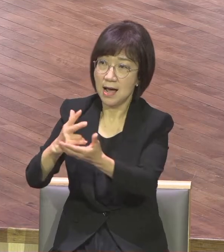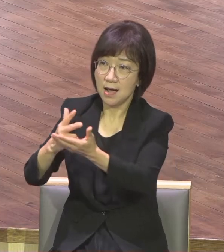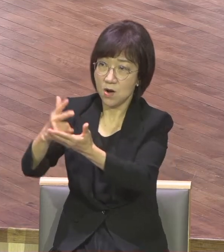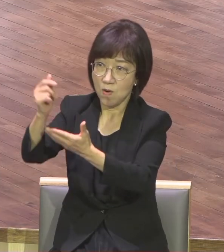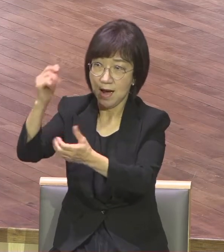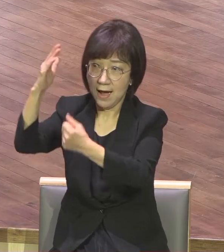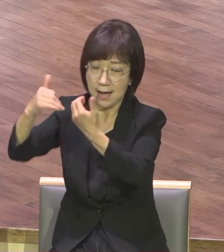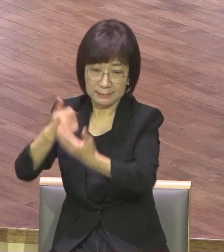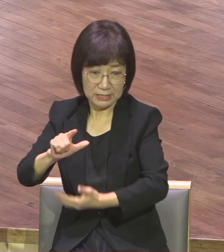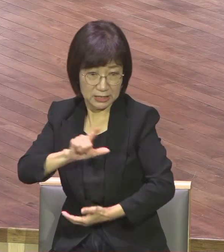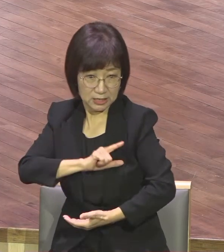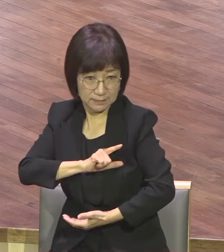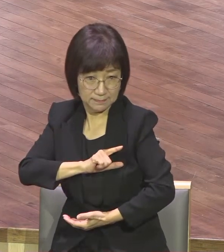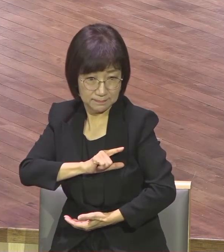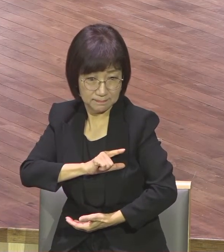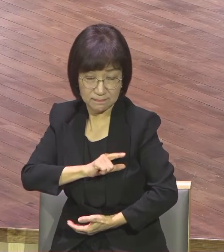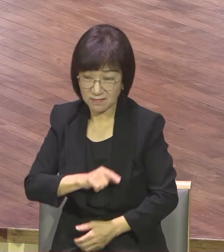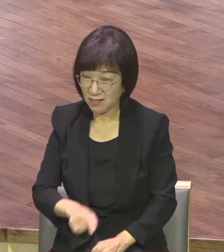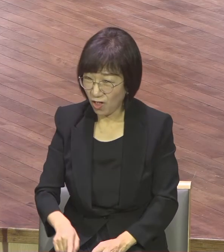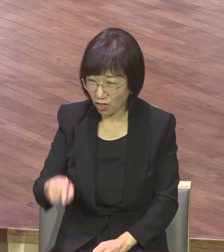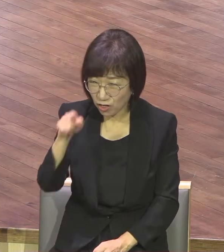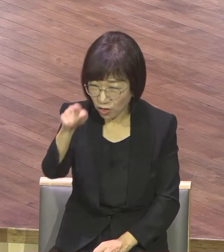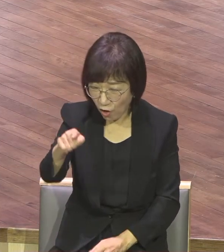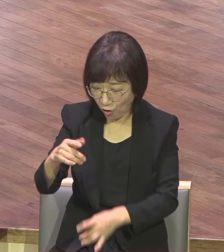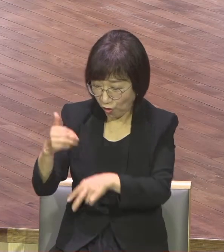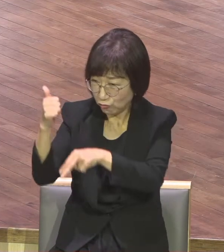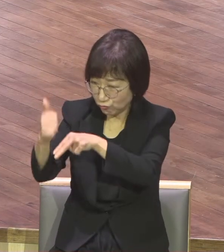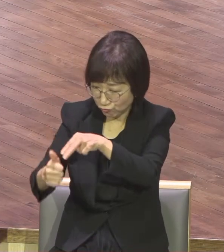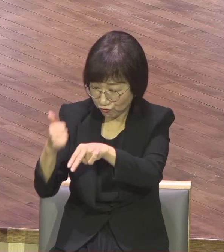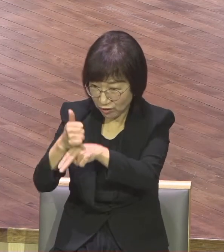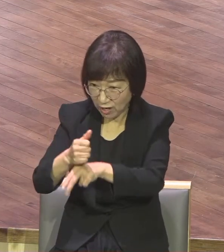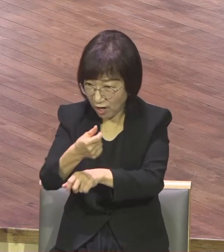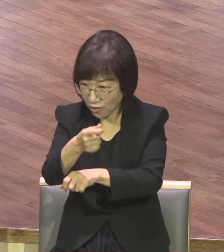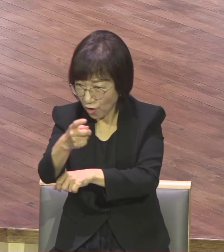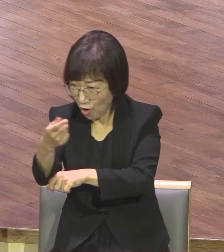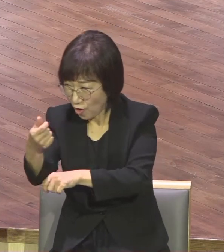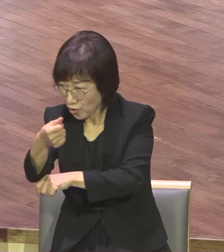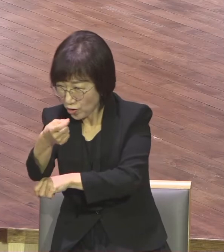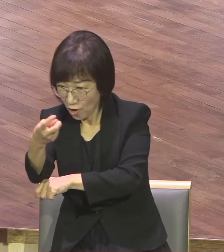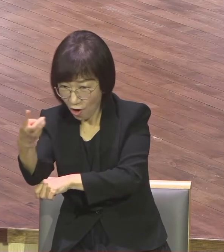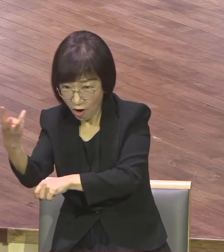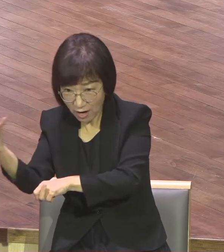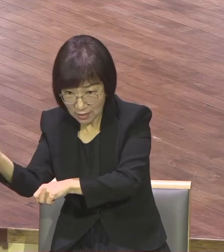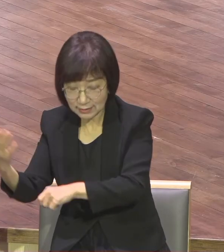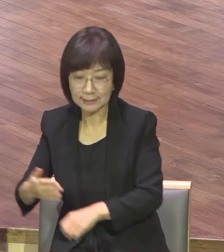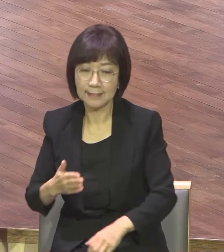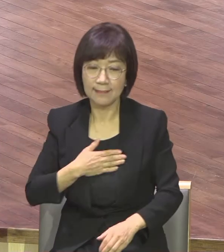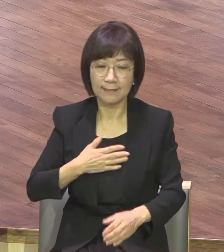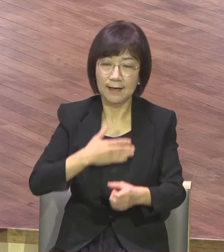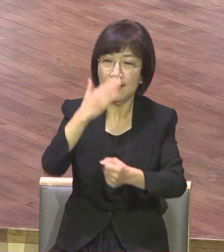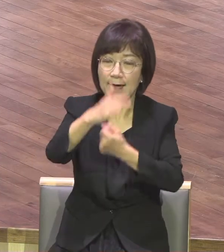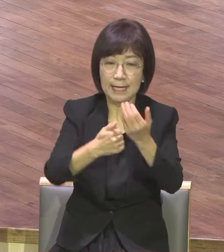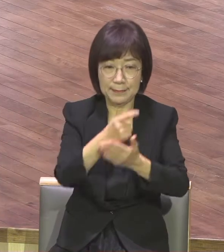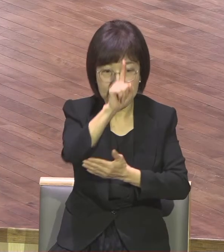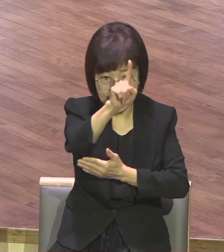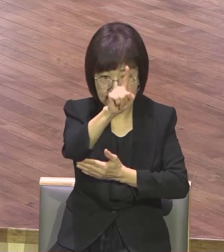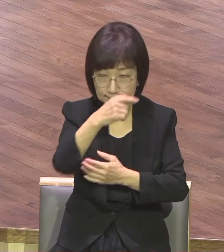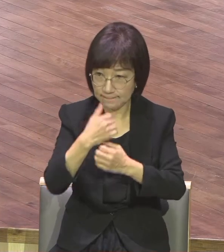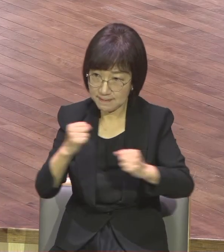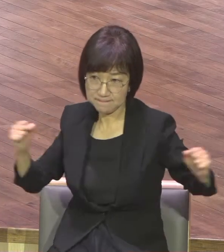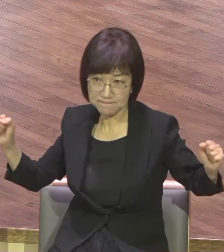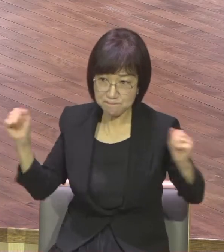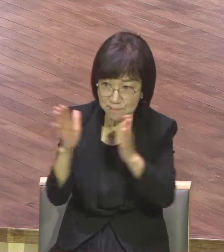그래서 자 그러면 네가 믿는 신들이 진짜 신인지 내가 믿는 하나님이 진짜 신인지 누가 참신인지 오늘 한번